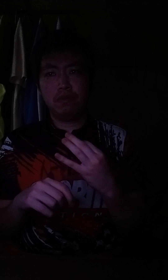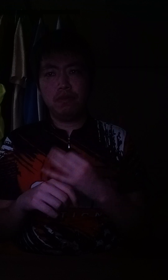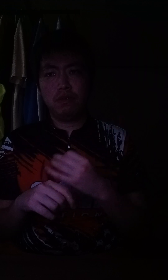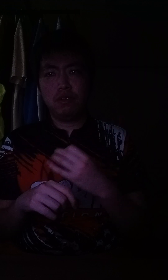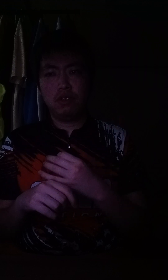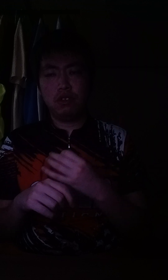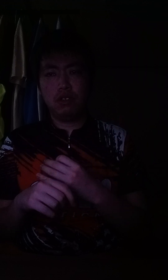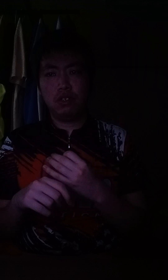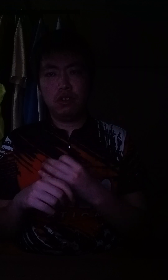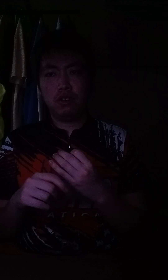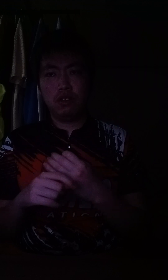위함입니다.